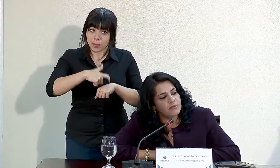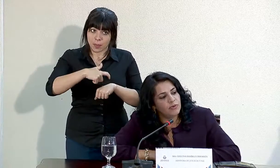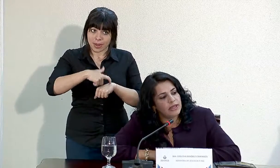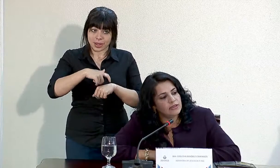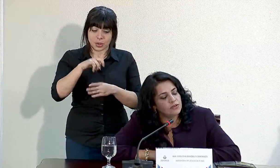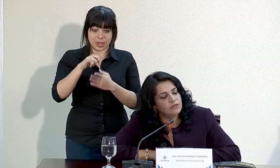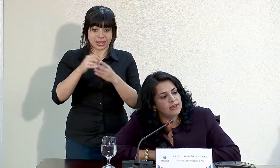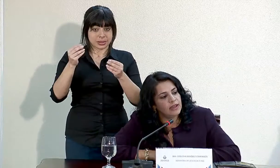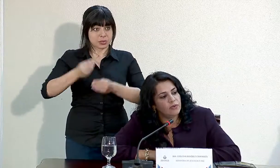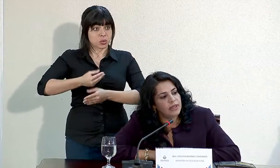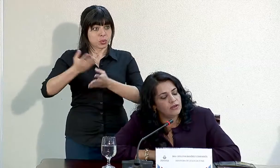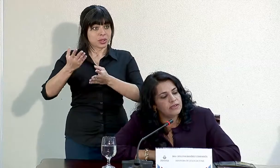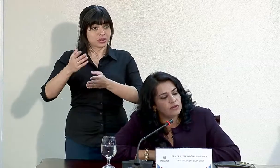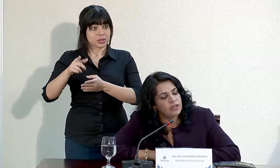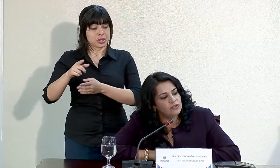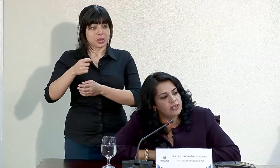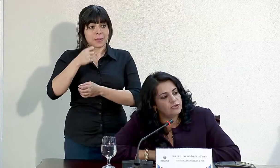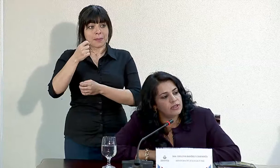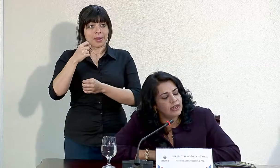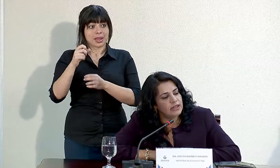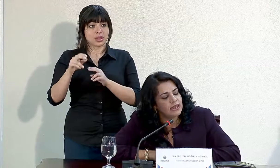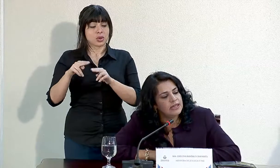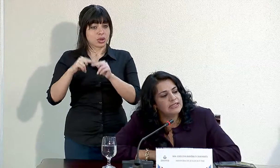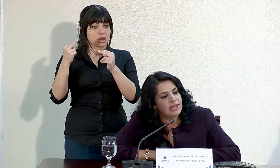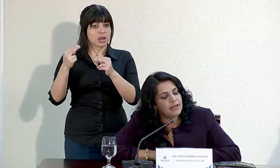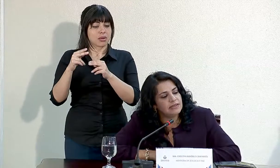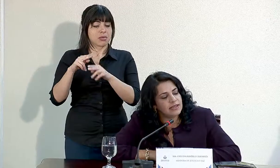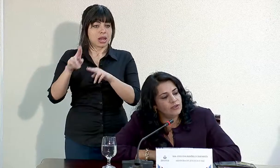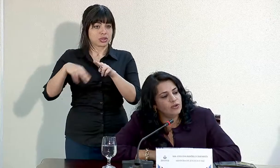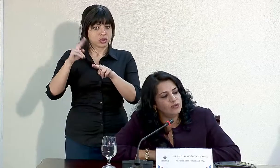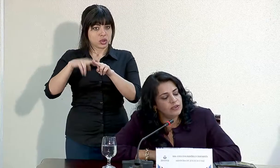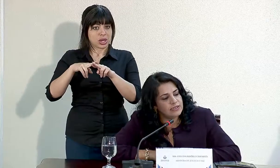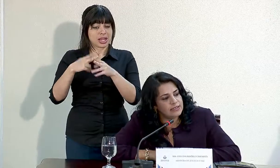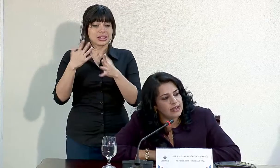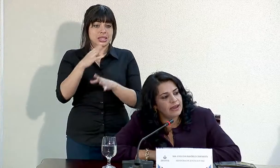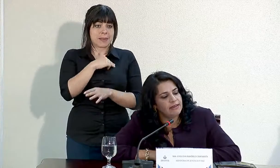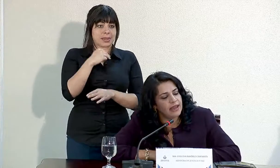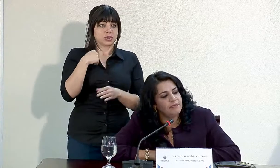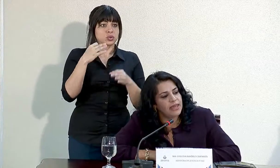en que esa publicación se da en un medio de circulación nacional, ya el Ministerio de